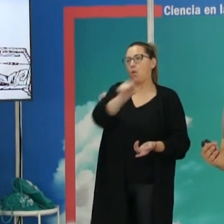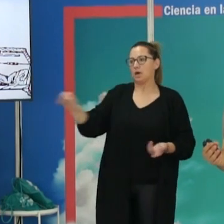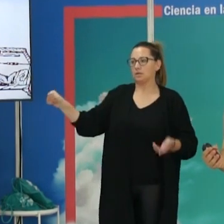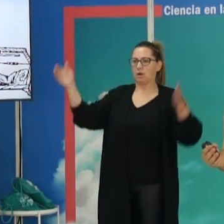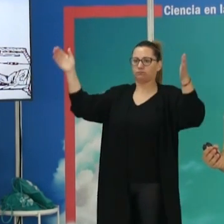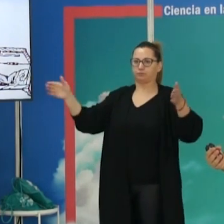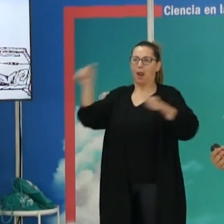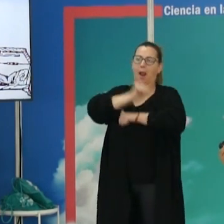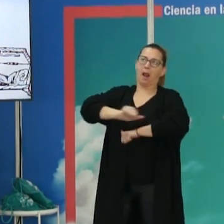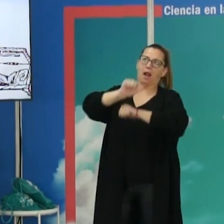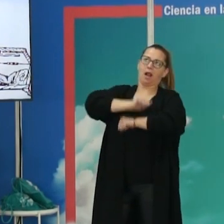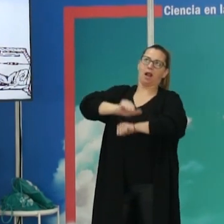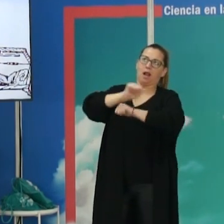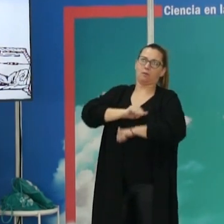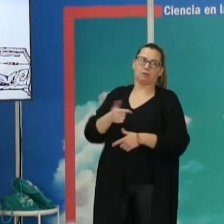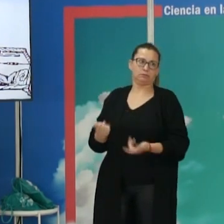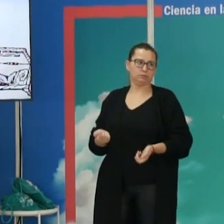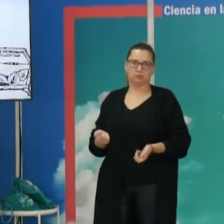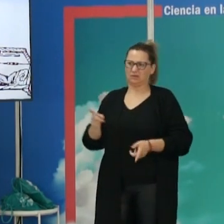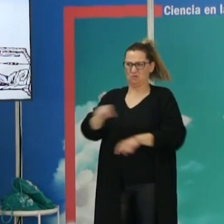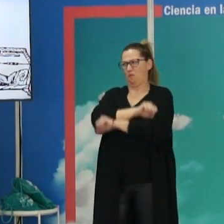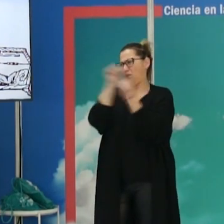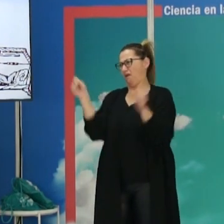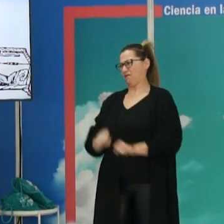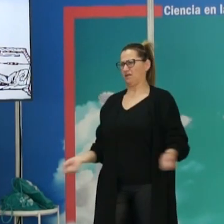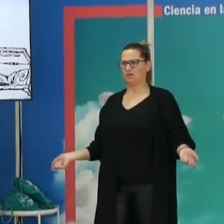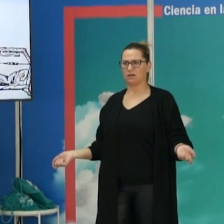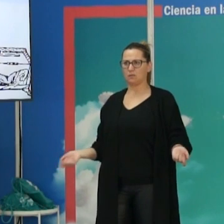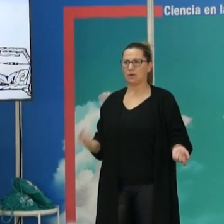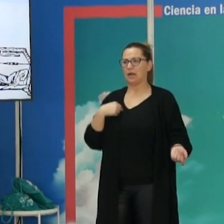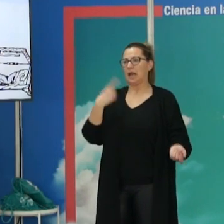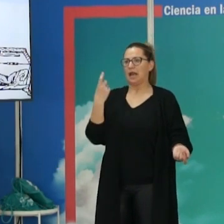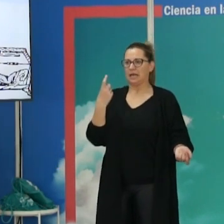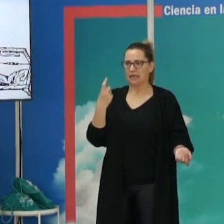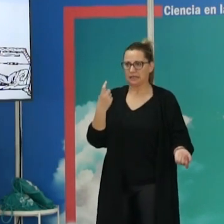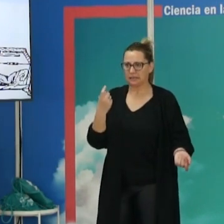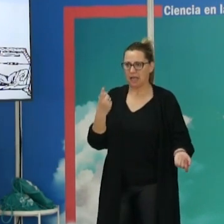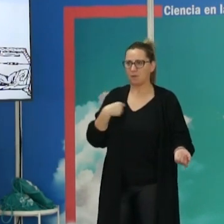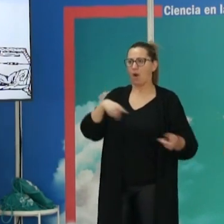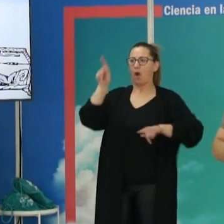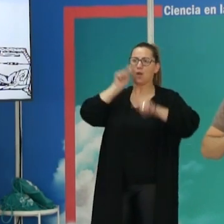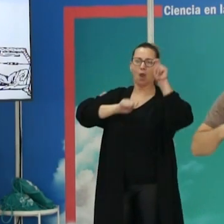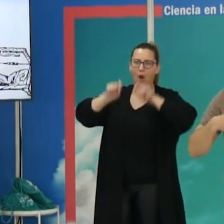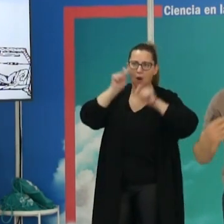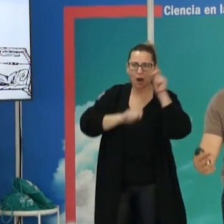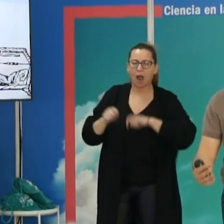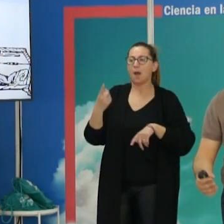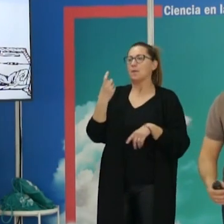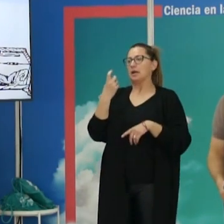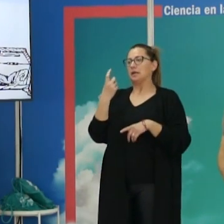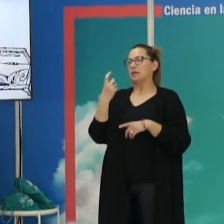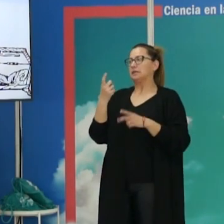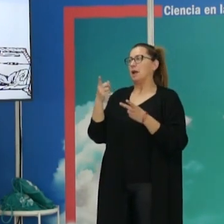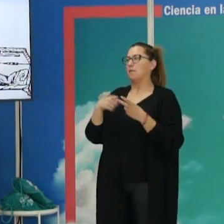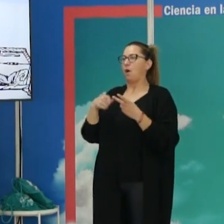quiere esperar una semana para ser enterrado. ¿Por qué? Pues porque necesitamos hacer el duelo, porque necesitamos enterrar a las personas, porque necesitamos hacer